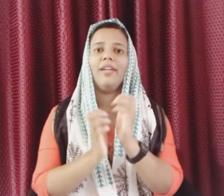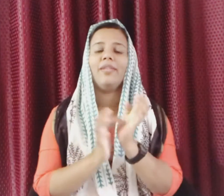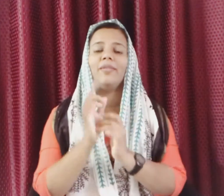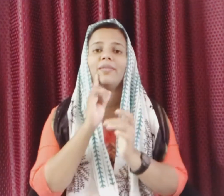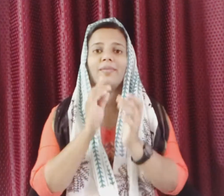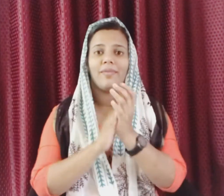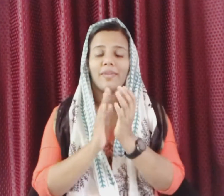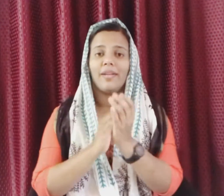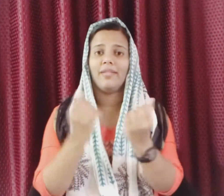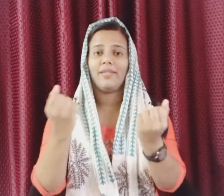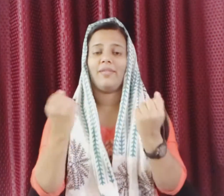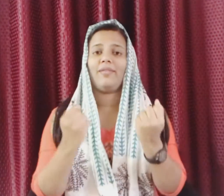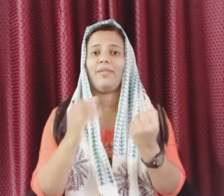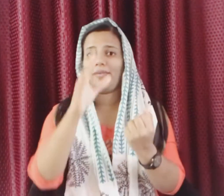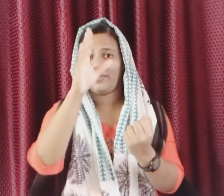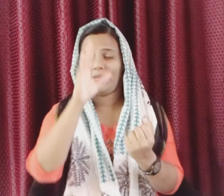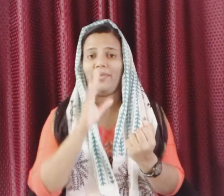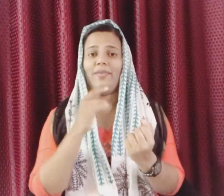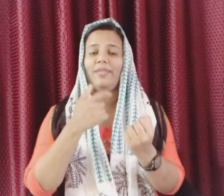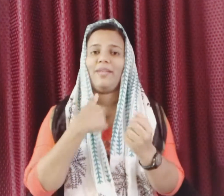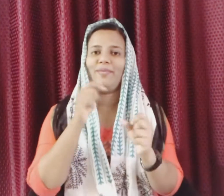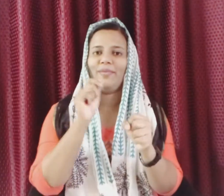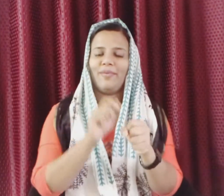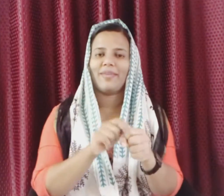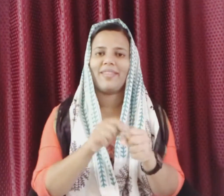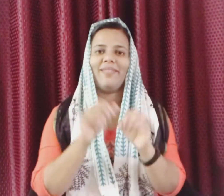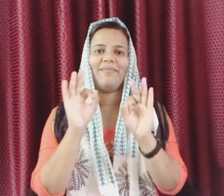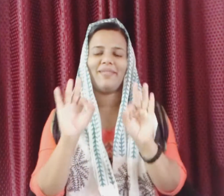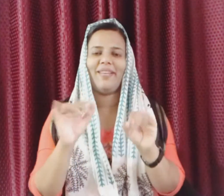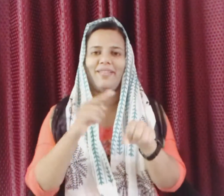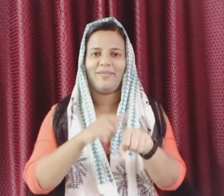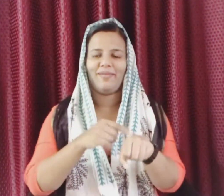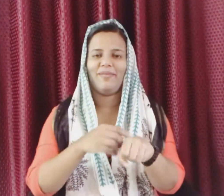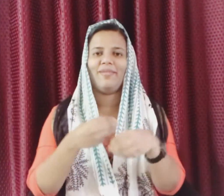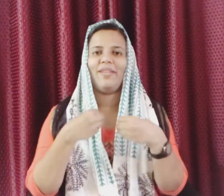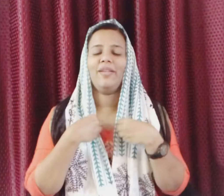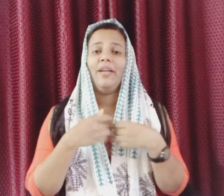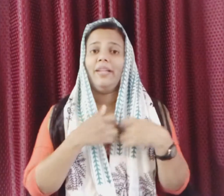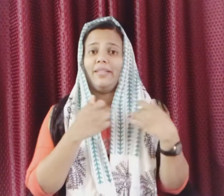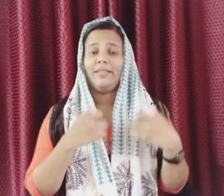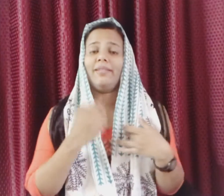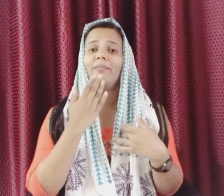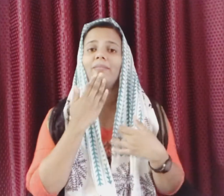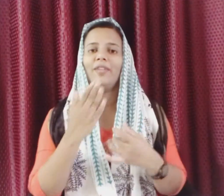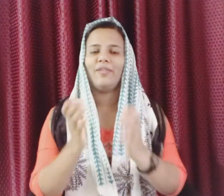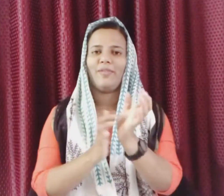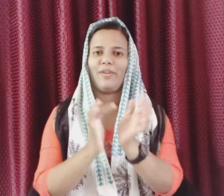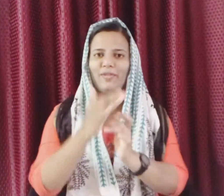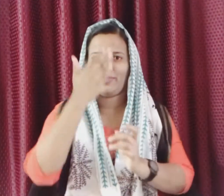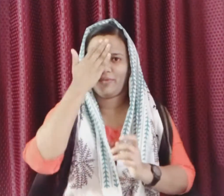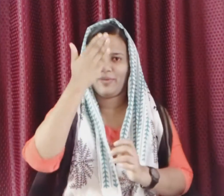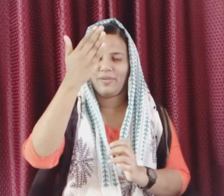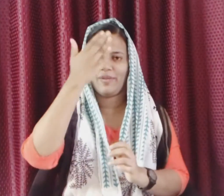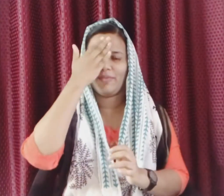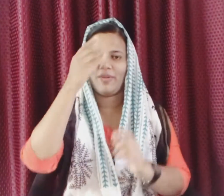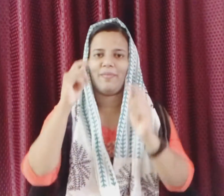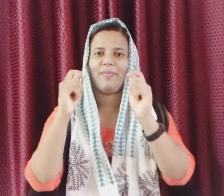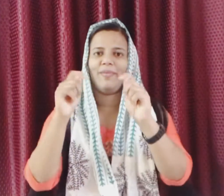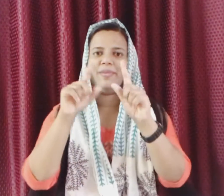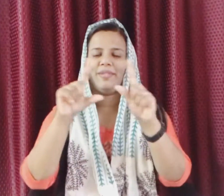ആരാധിക്കുവാൻ, കർത്താവിനെ സ്തുതിക്കുവാൻ സർവശക്തനായ നമ്മുടെ പിതാവ് ഒരുക്കി തന്നിരിക്കുന്ന നല്ല സാവകാശത്തിനായിട്ട് നമുക്ക് നന്ദി നിറഞ്ഞ ഹൃദയത്തോടെ കർത്താവിനെ സ്തോത്രം ചെയ്യാം.